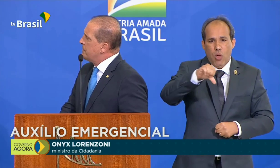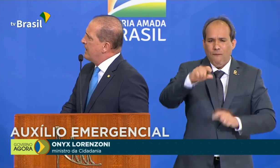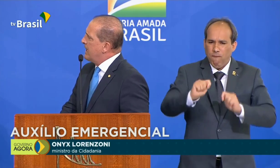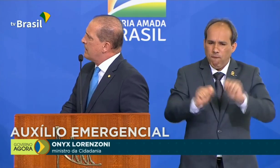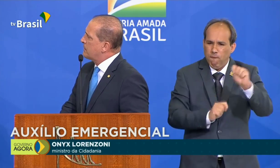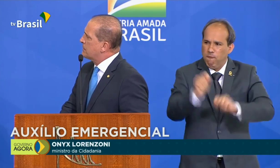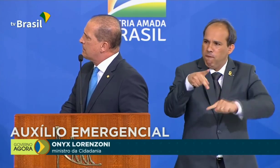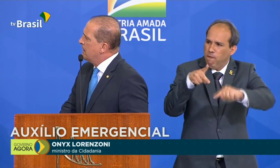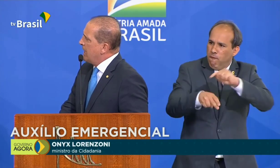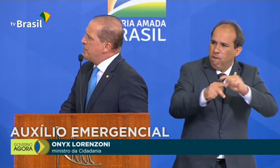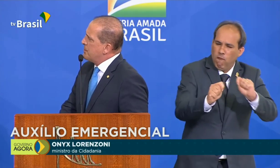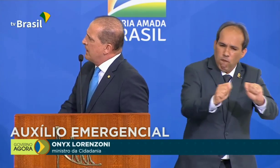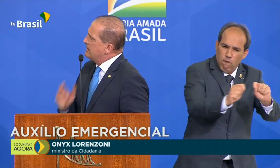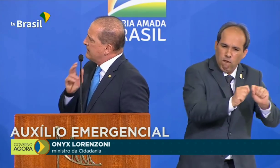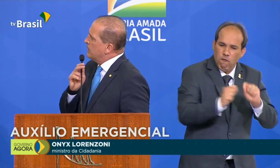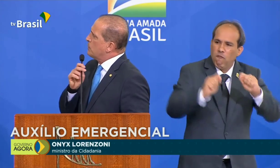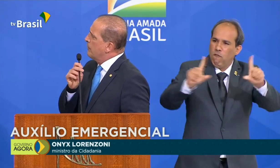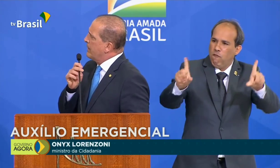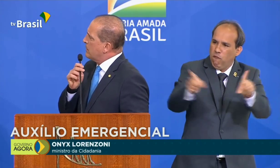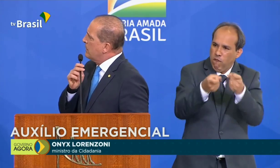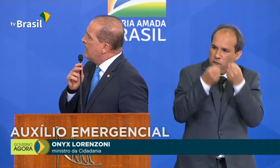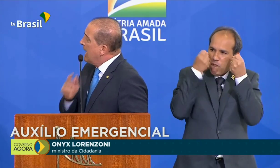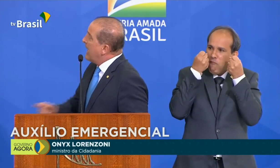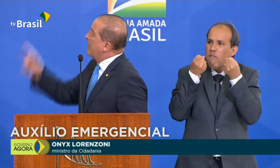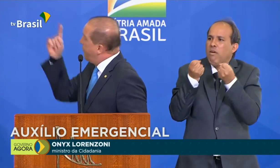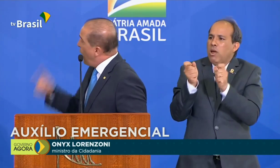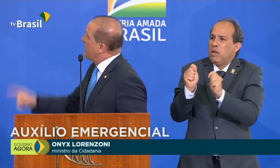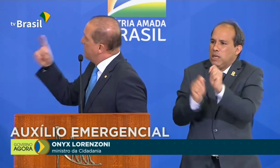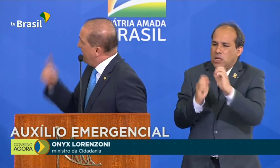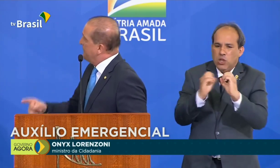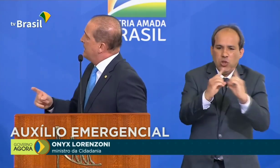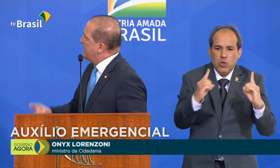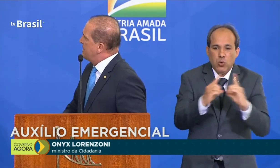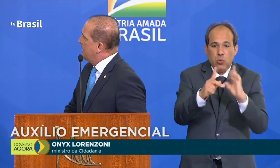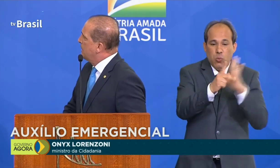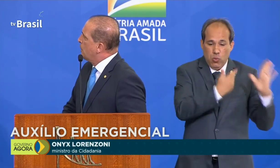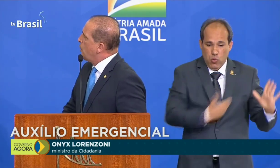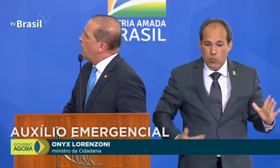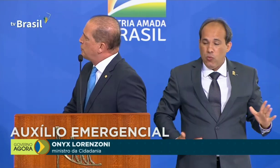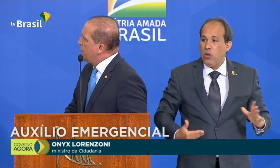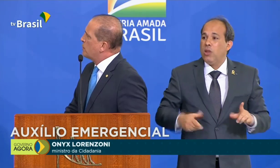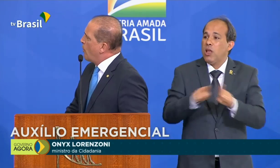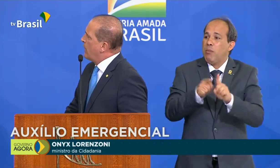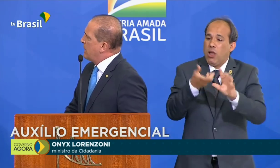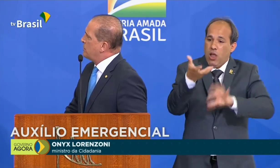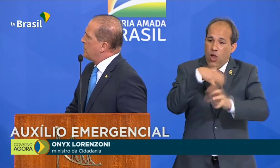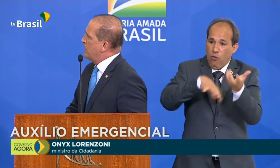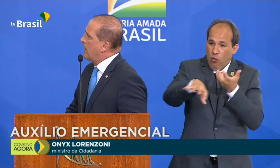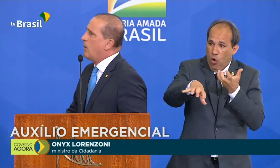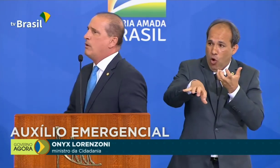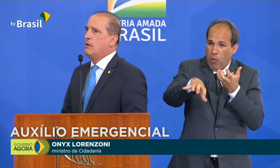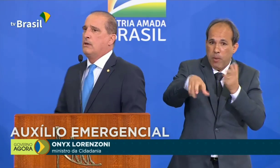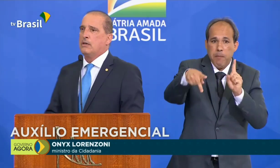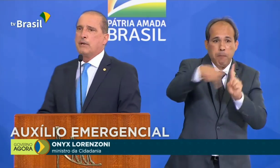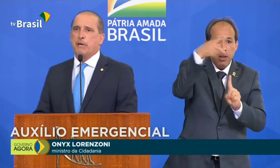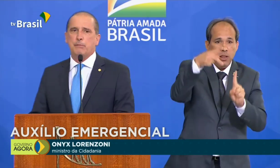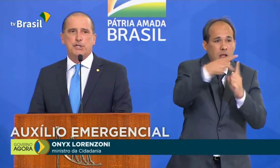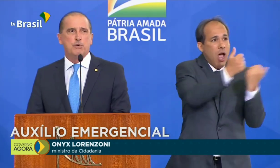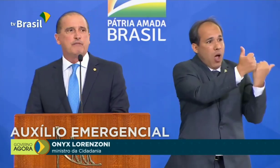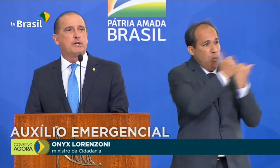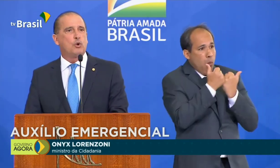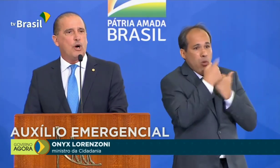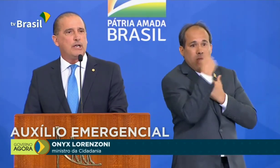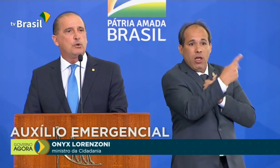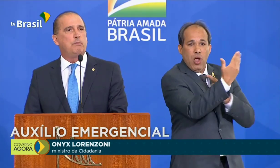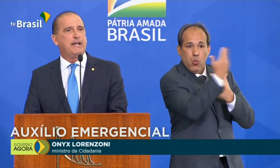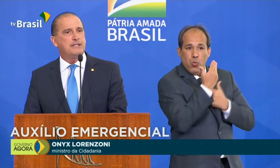os níveis hierárquicos, a digitalização do governo, a reforma da Previdência com auxílio do Congresso Nacional, que